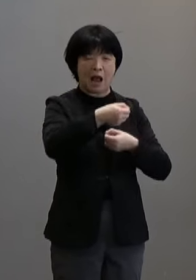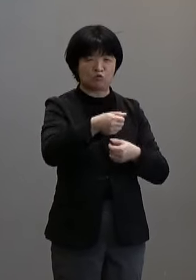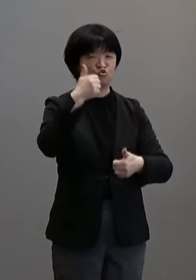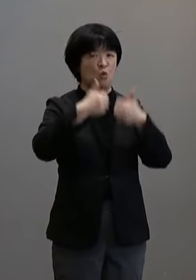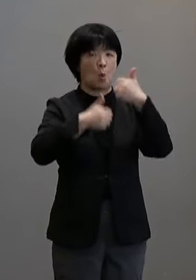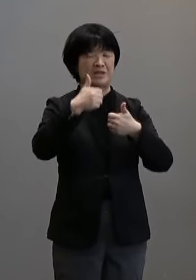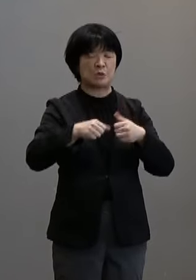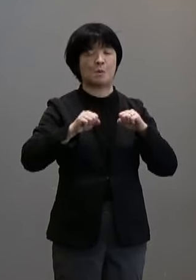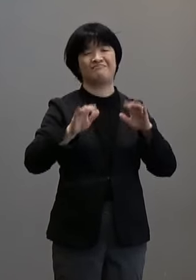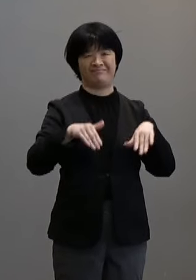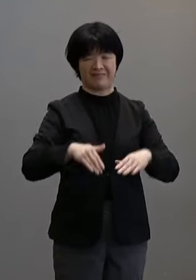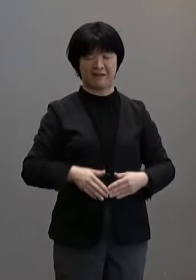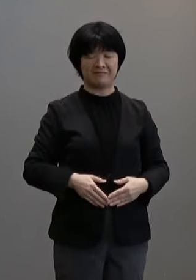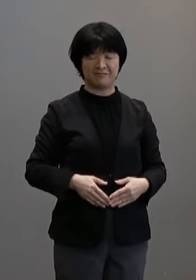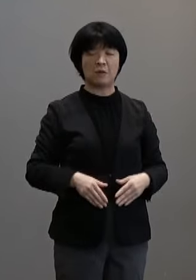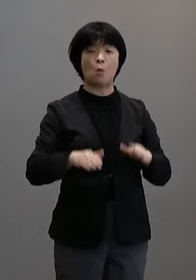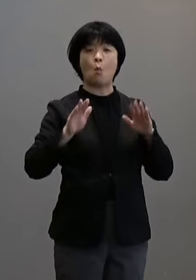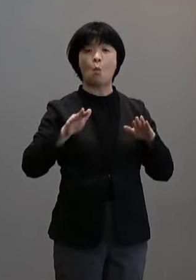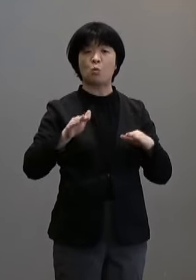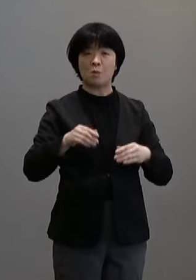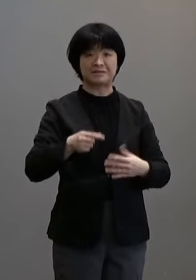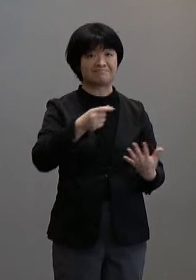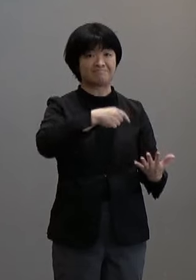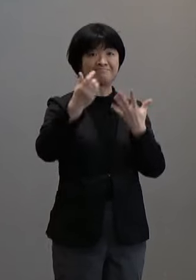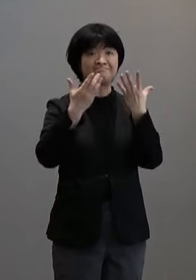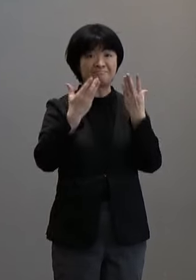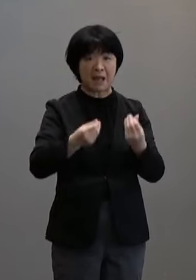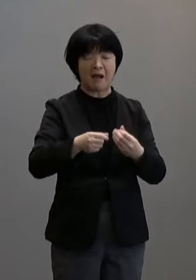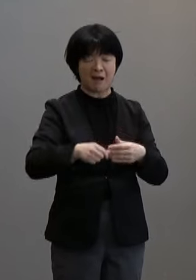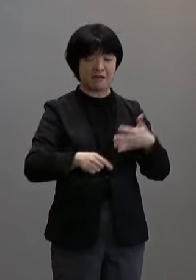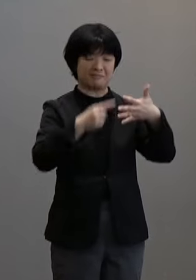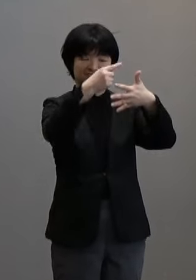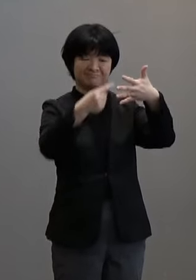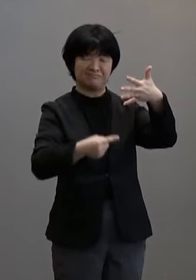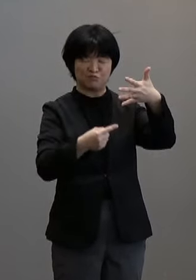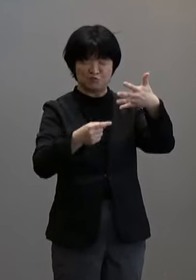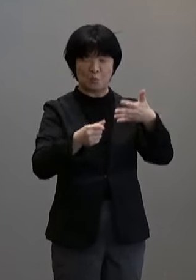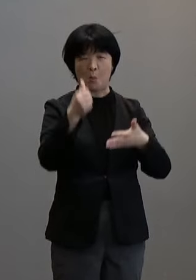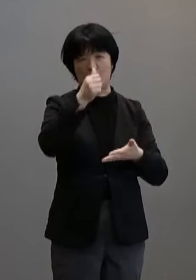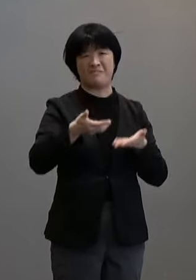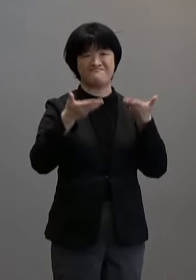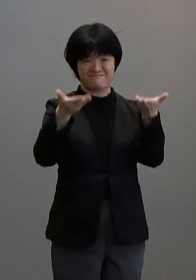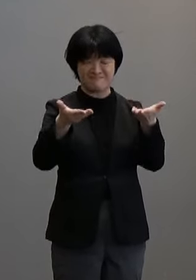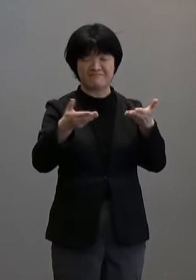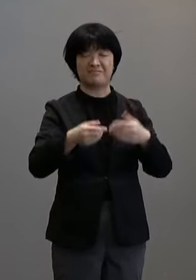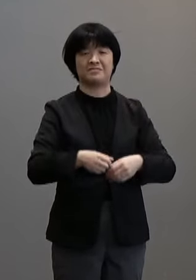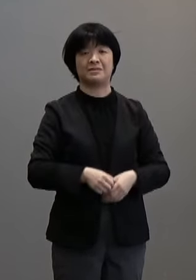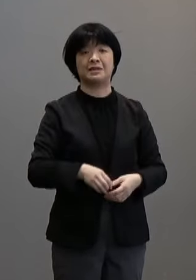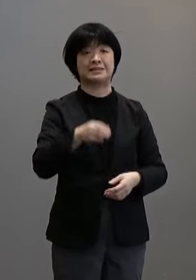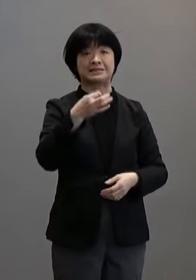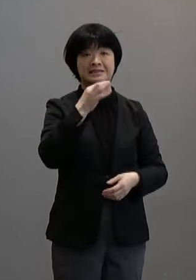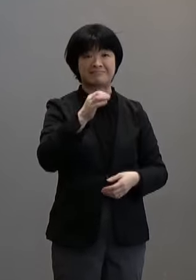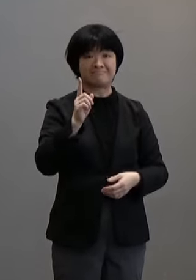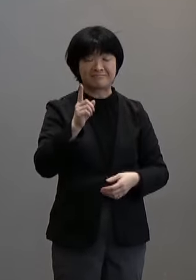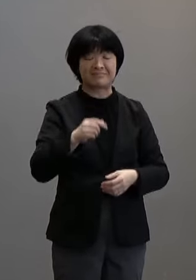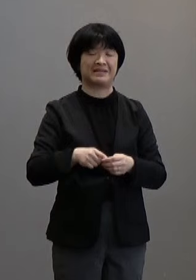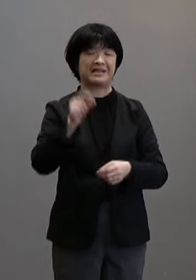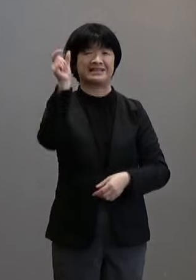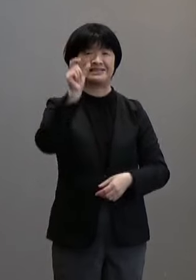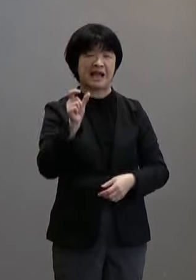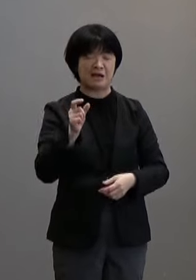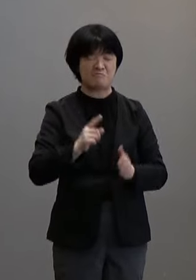ました。それでは今年度選定した5つの商品をご紹介いたします。まず金賞はイタリアの伝統